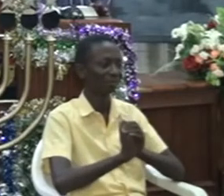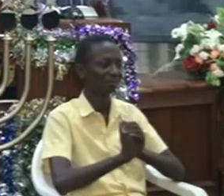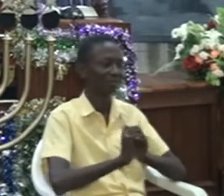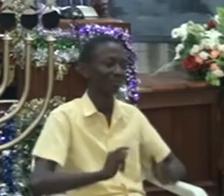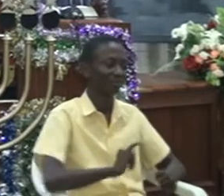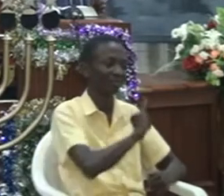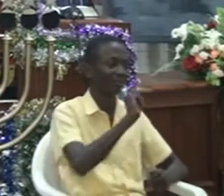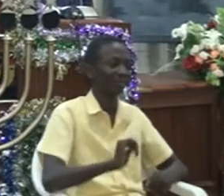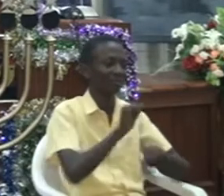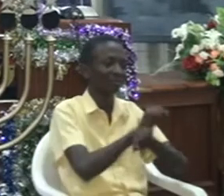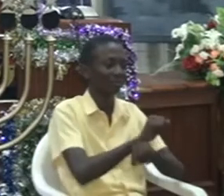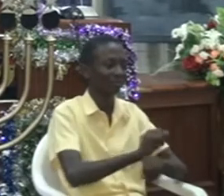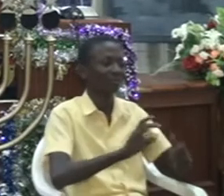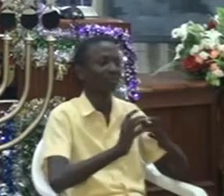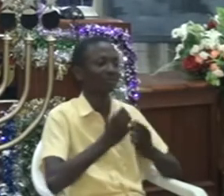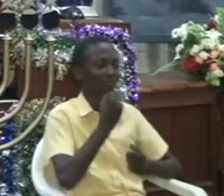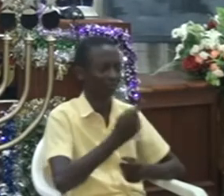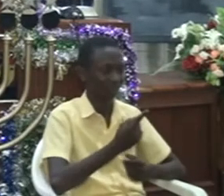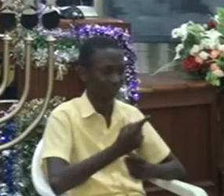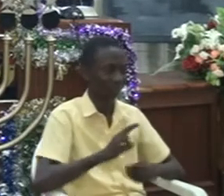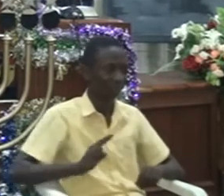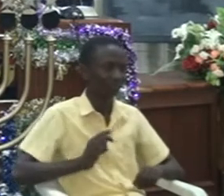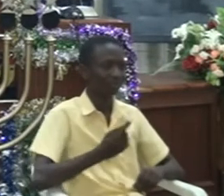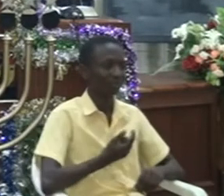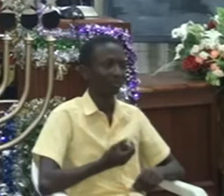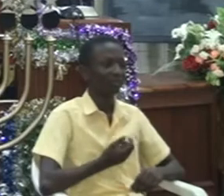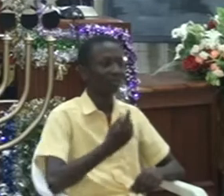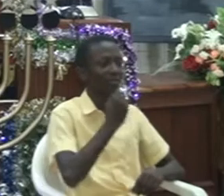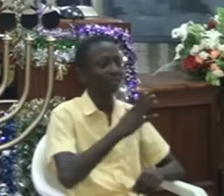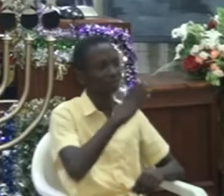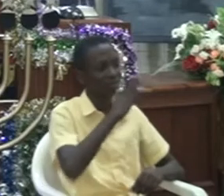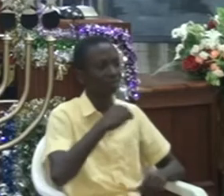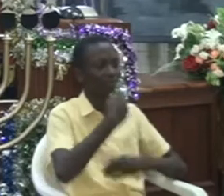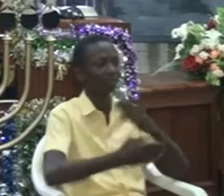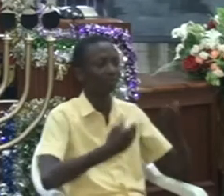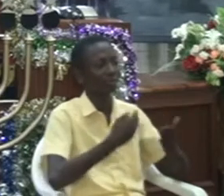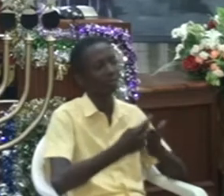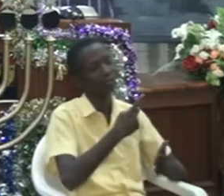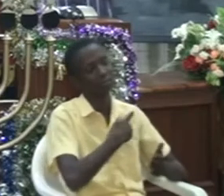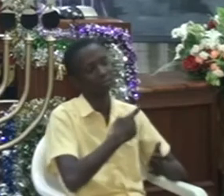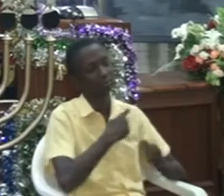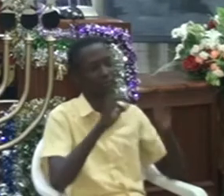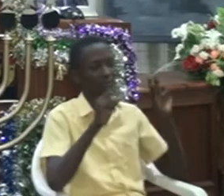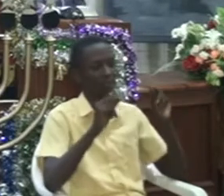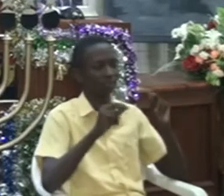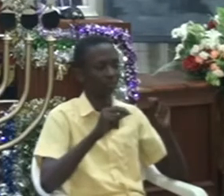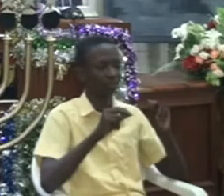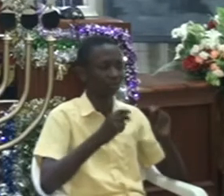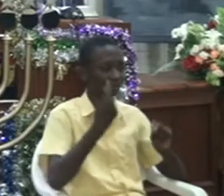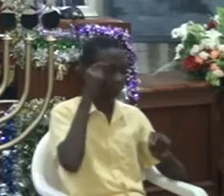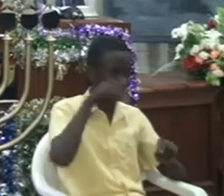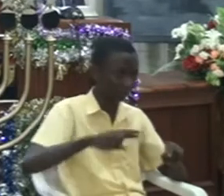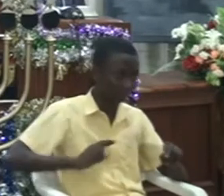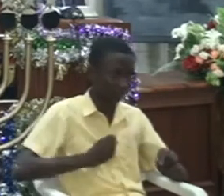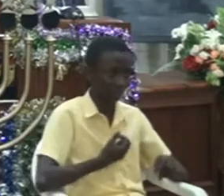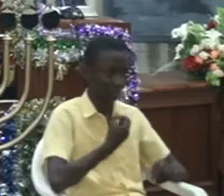J'ai l'habitude de dire binazoea kusema nous sommes pas tous de Paul. Sie bote hatuko ba Paulo. Pour commencer à dire kusudi tuanze